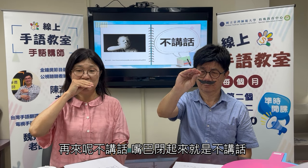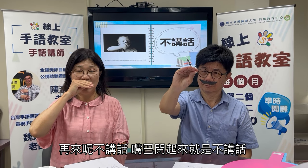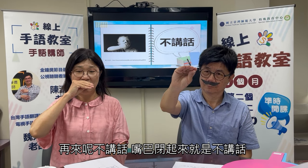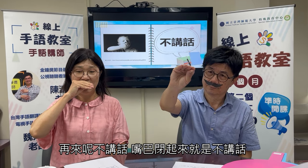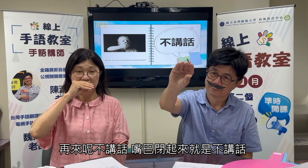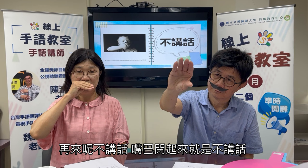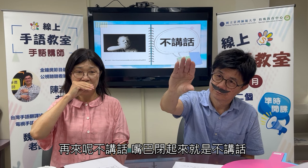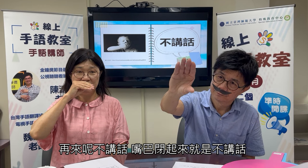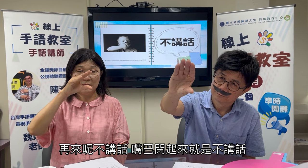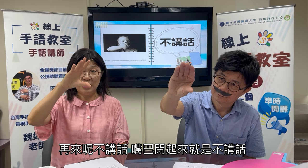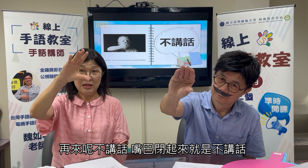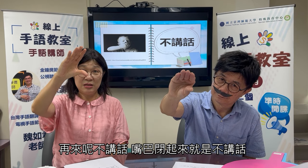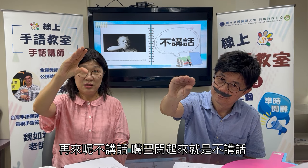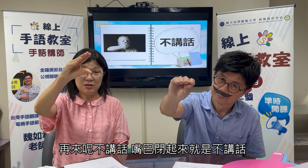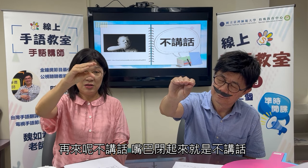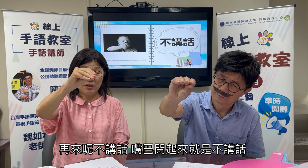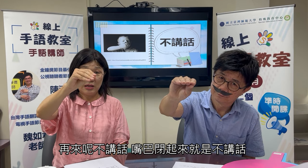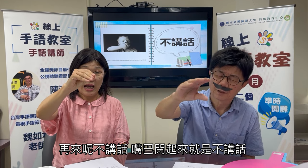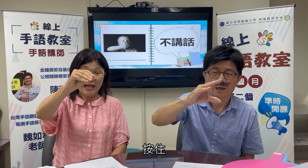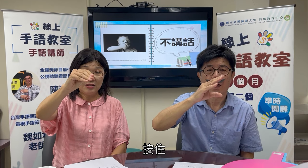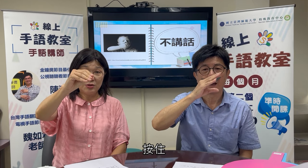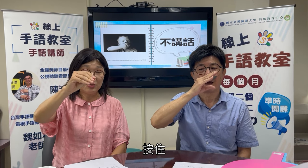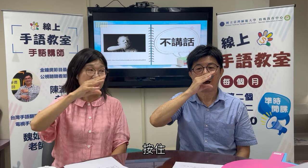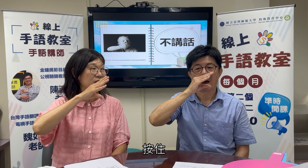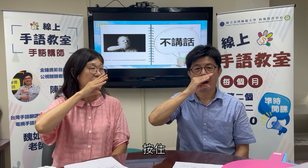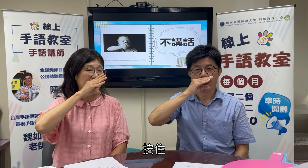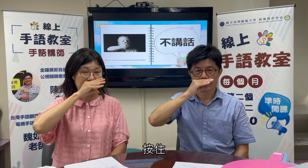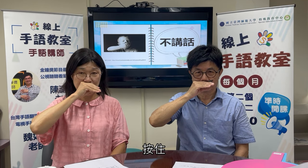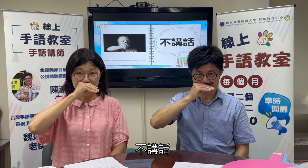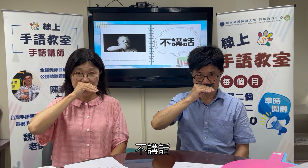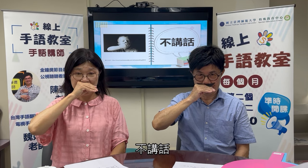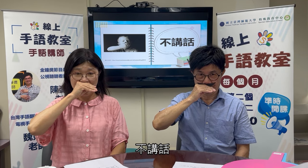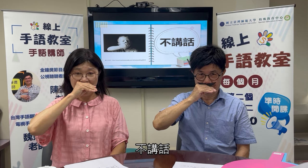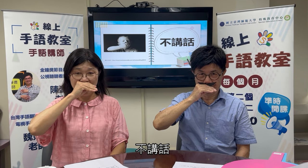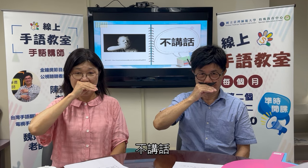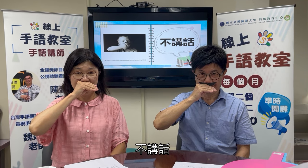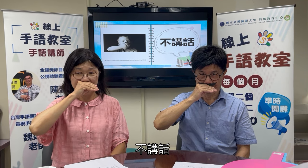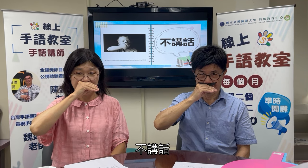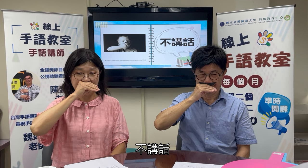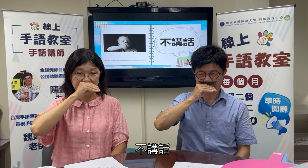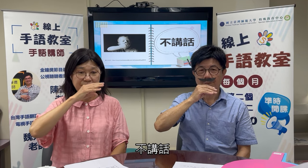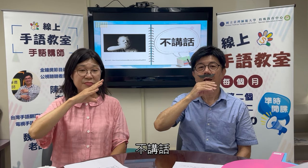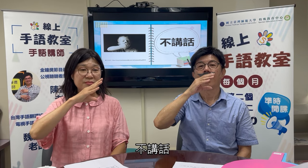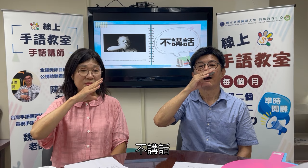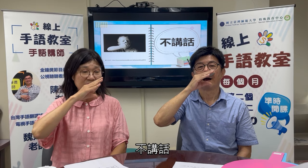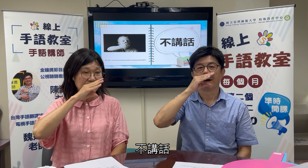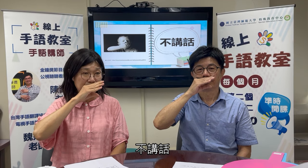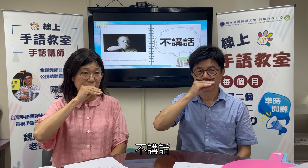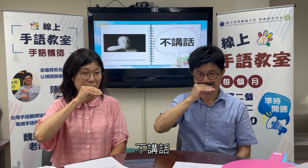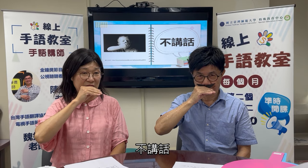讲话。按住，不讲话，不讲